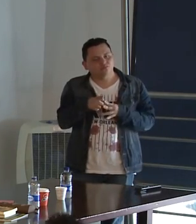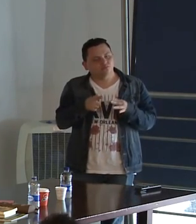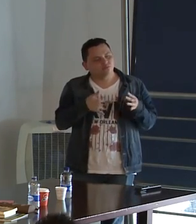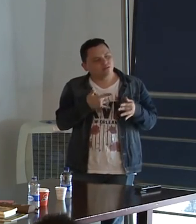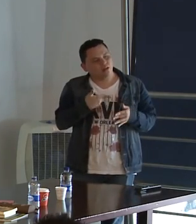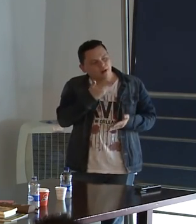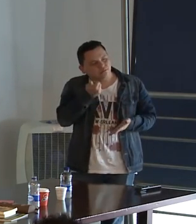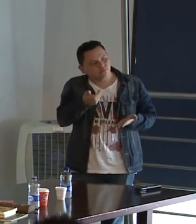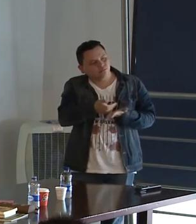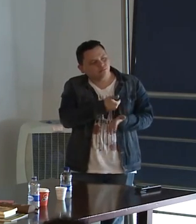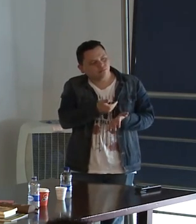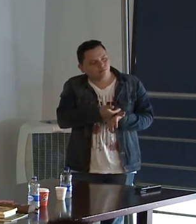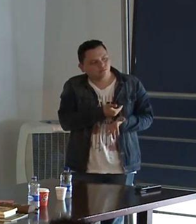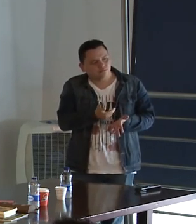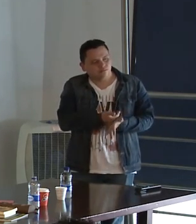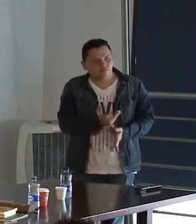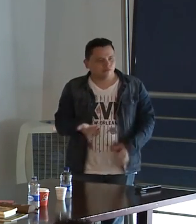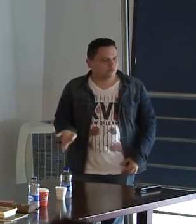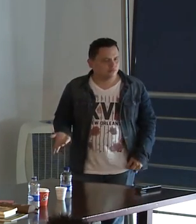sugiere?